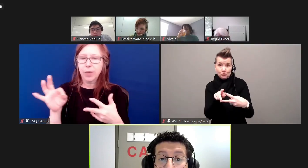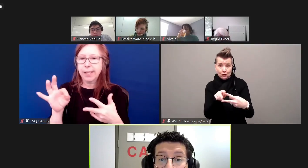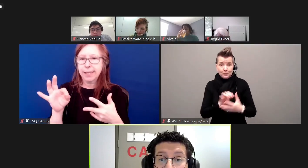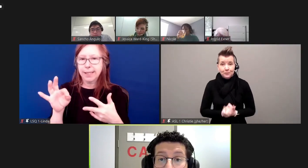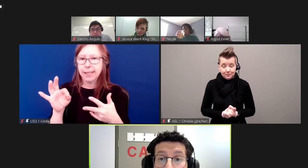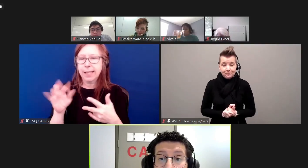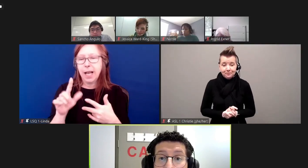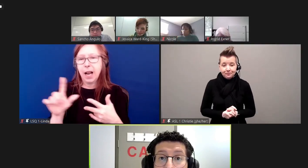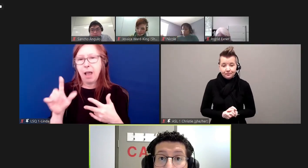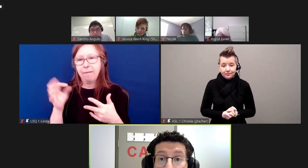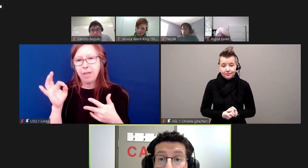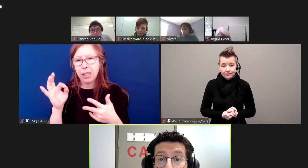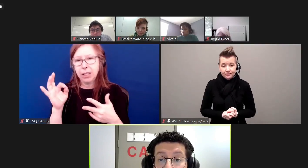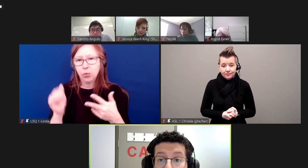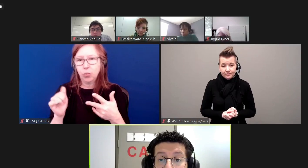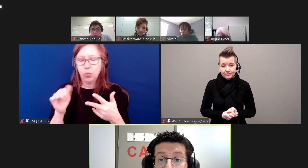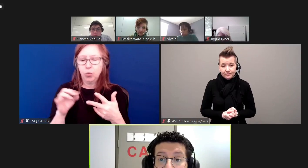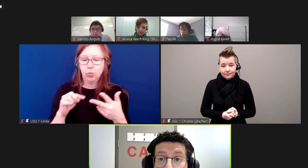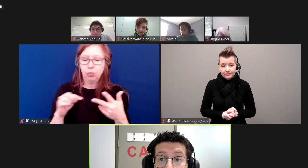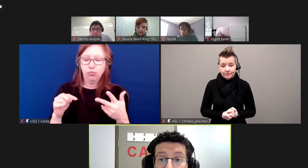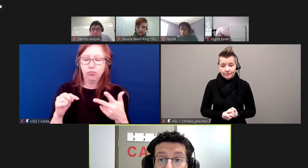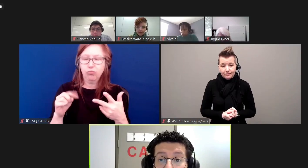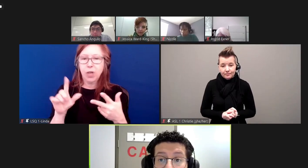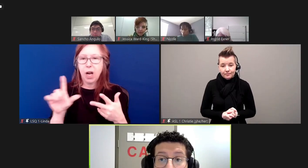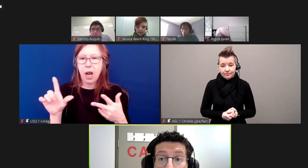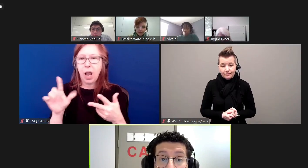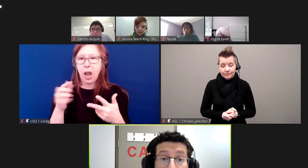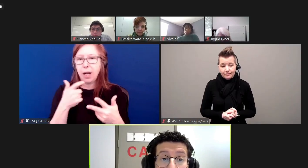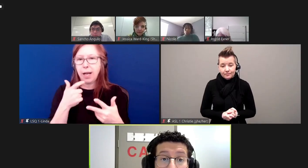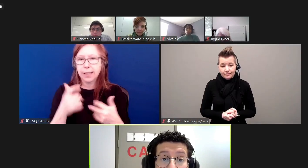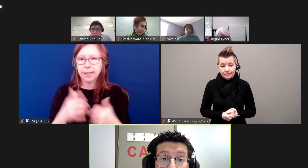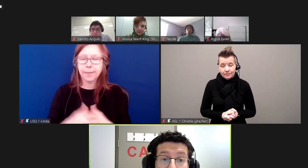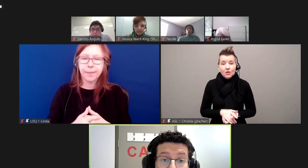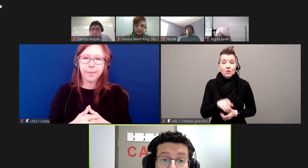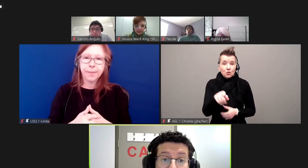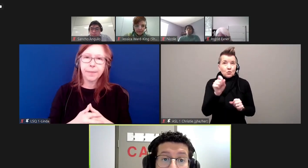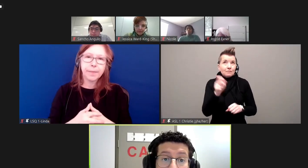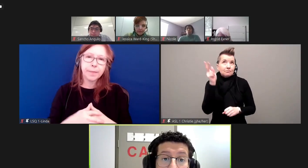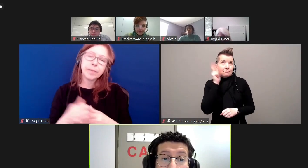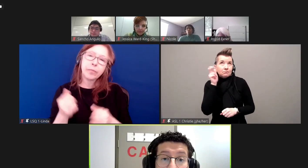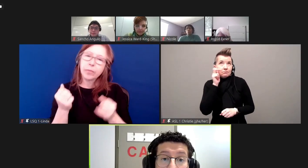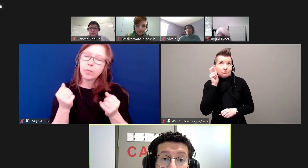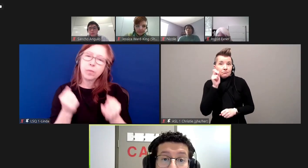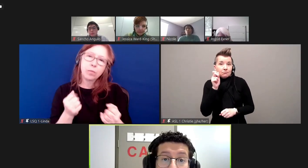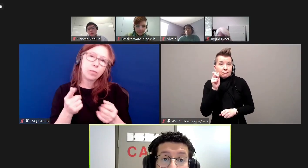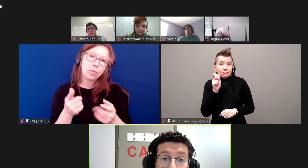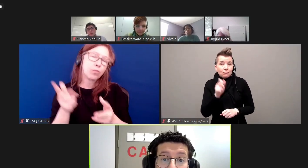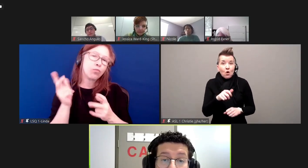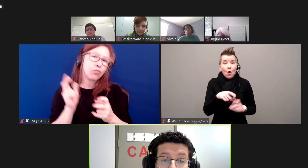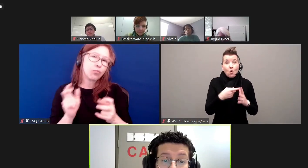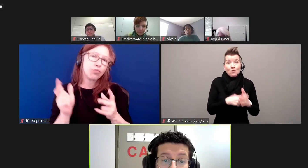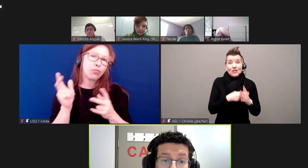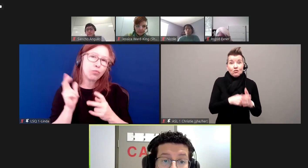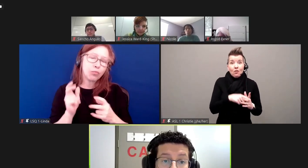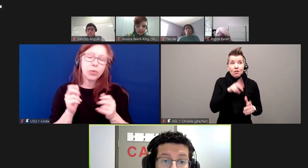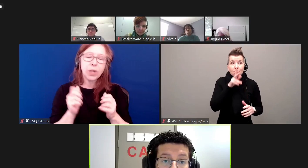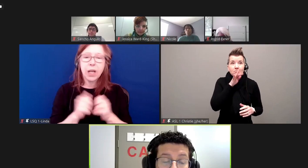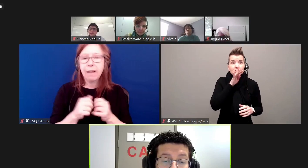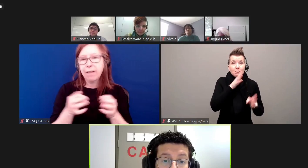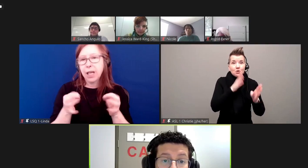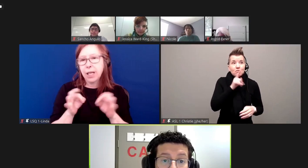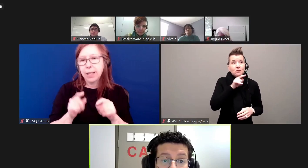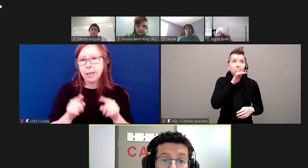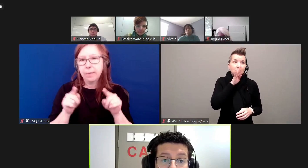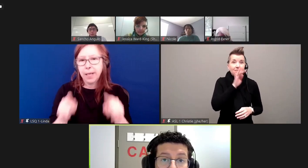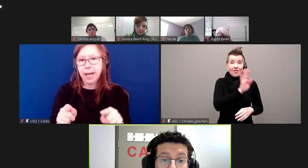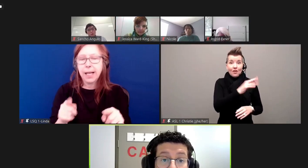langue française ou le canal de langue anglaise. Vous pourrez alors entendre le son traduit ainsi que le son original à